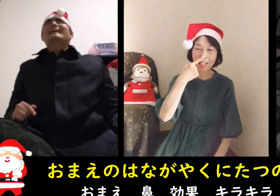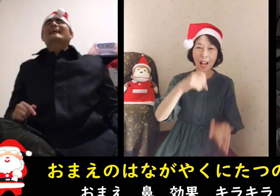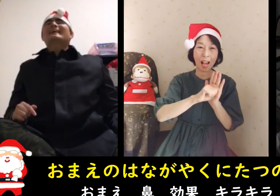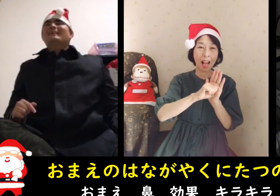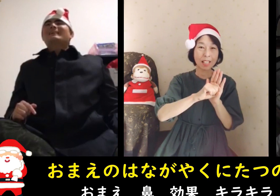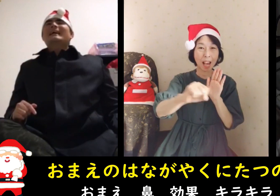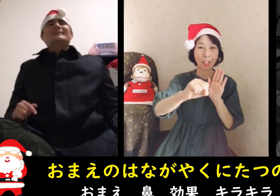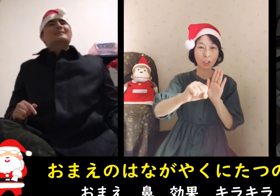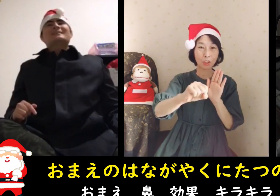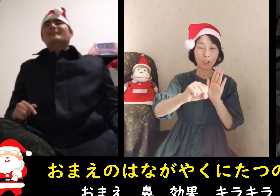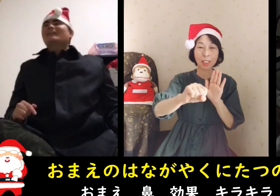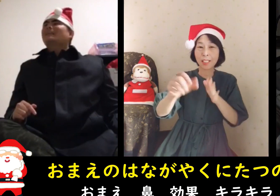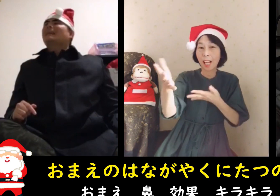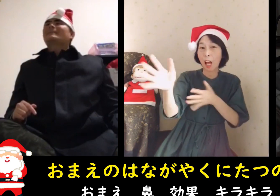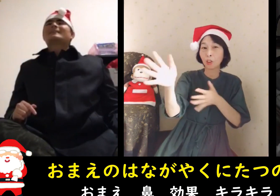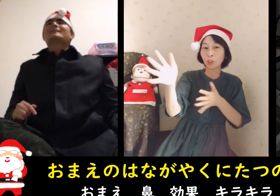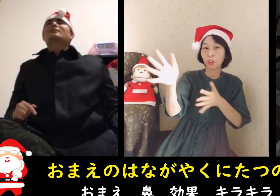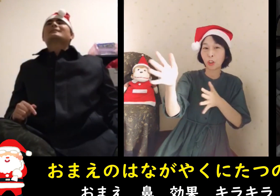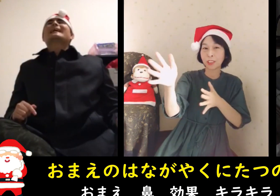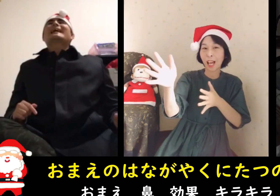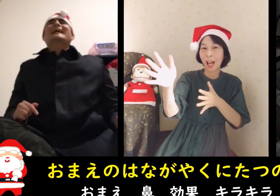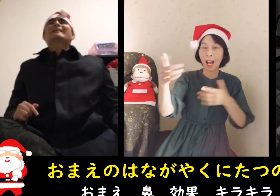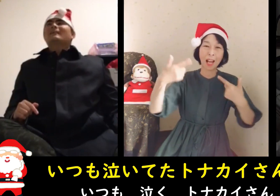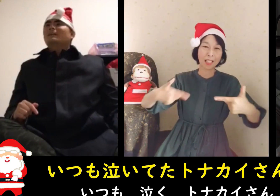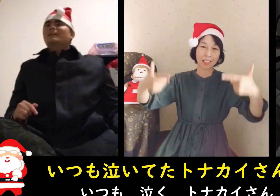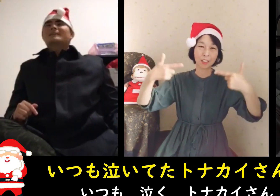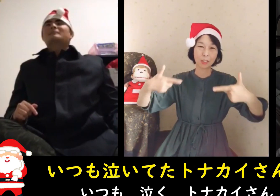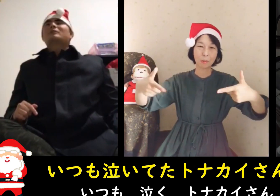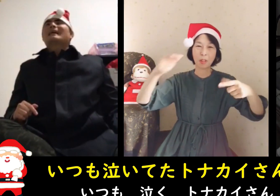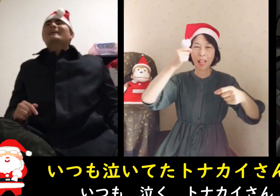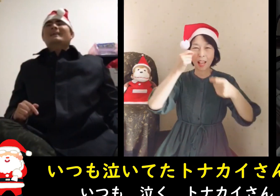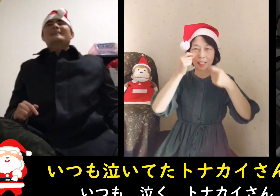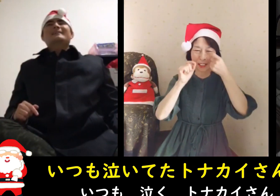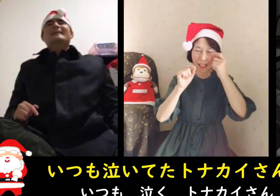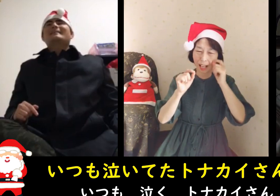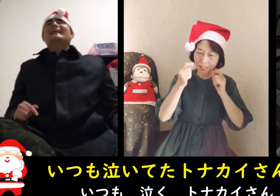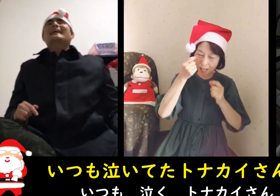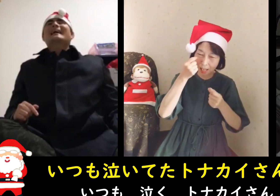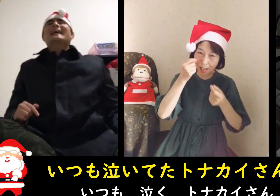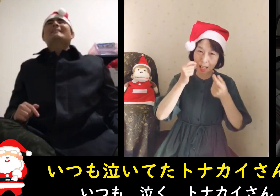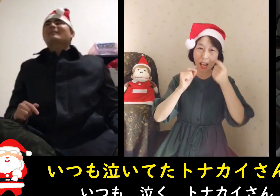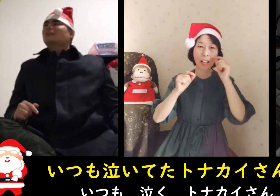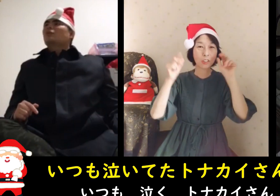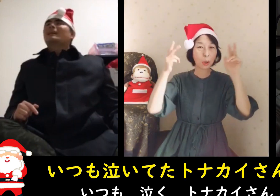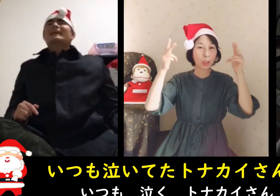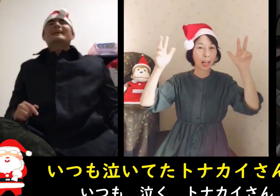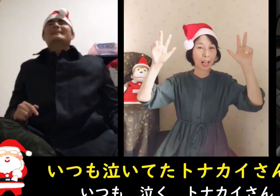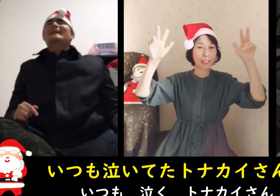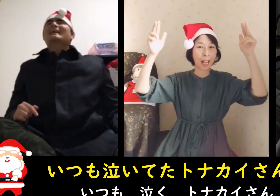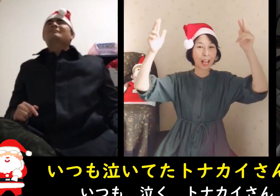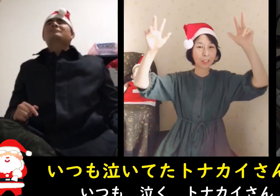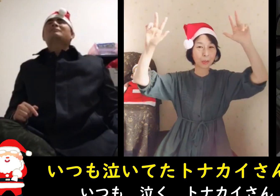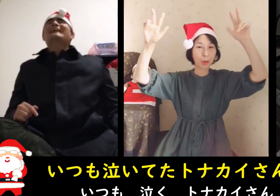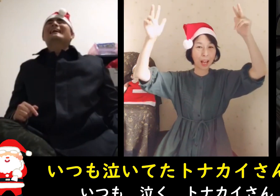花が役に立つのさ。いつも泣いてたトナカ